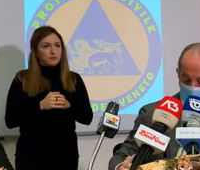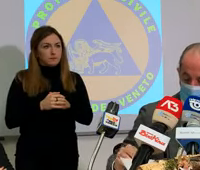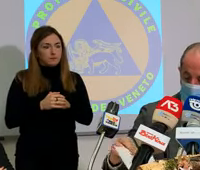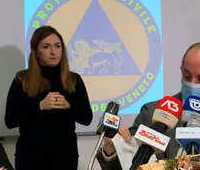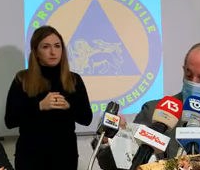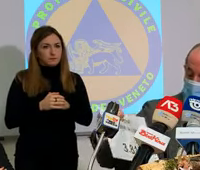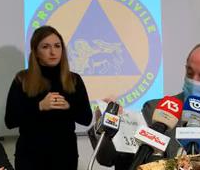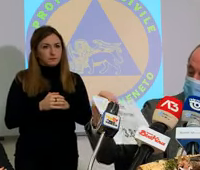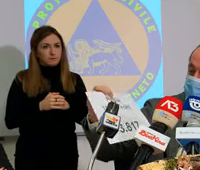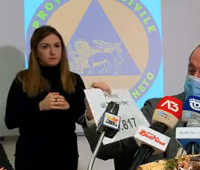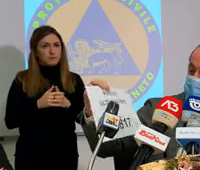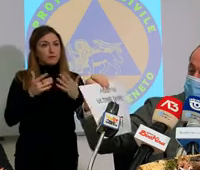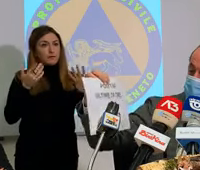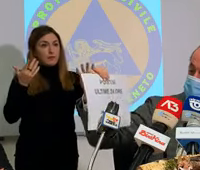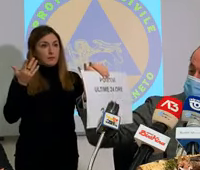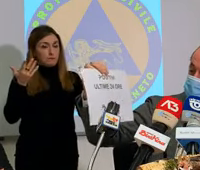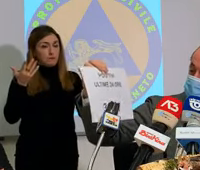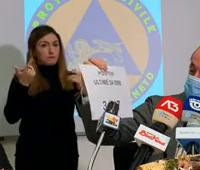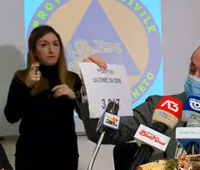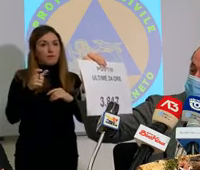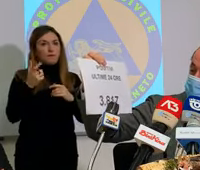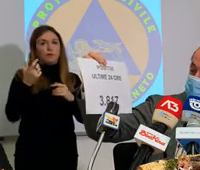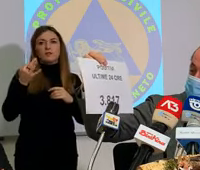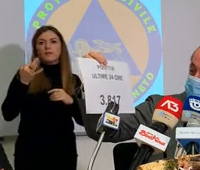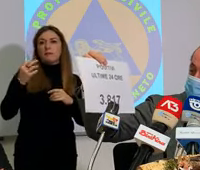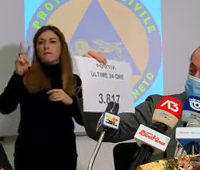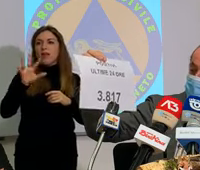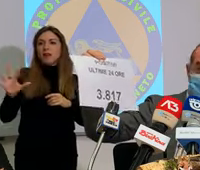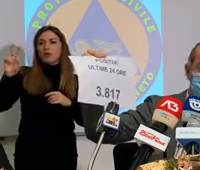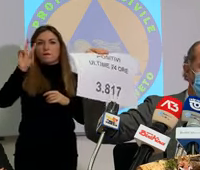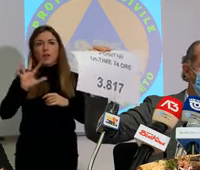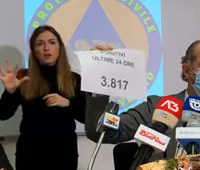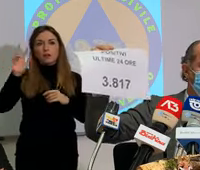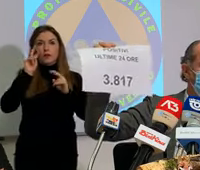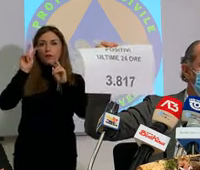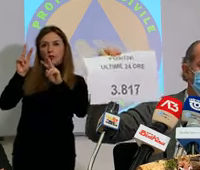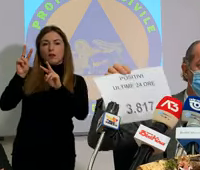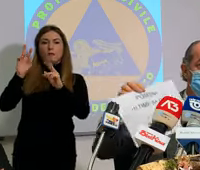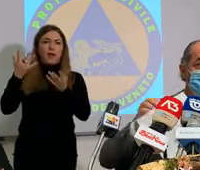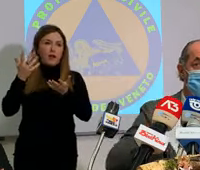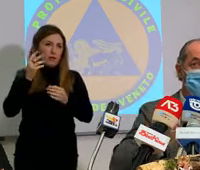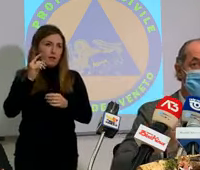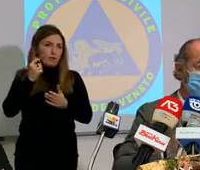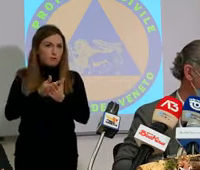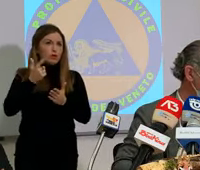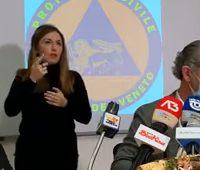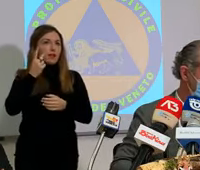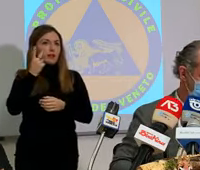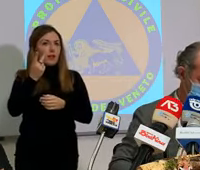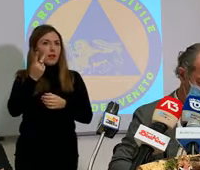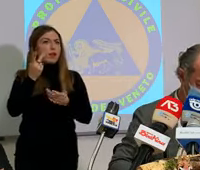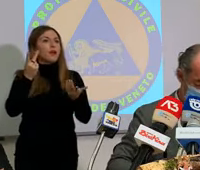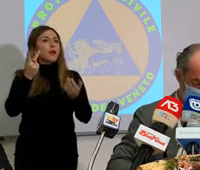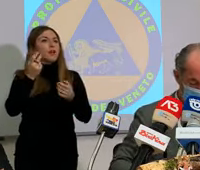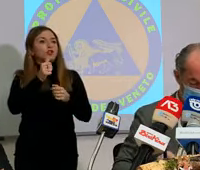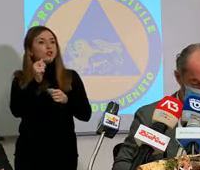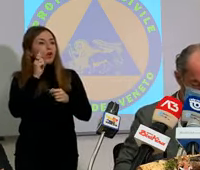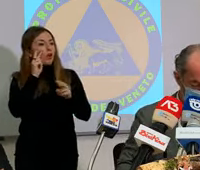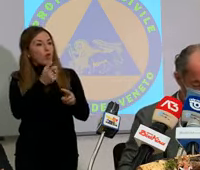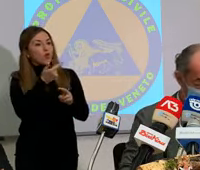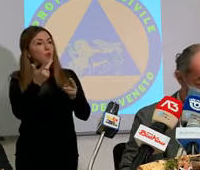purtroppo le cronache in questi giorni che parlano del vento ma almeno che non si vadano dei numeri assoluti che poi magari sono numeri che